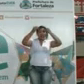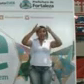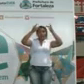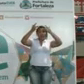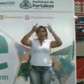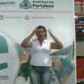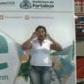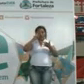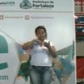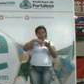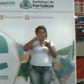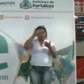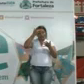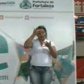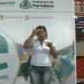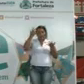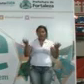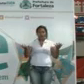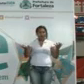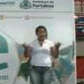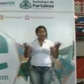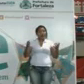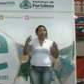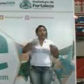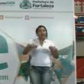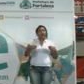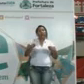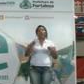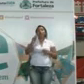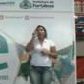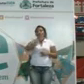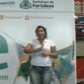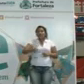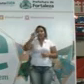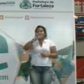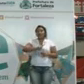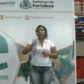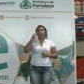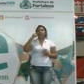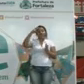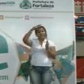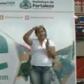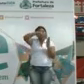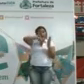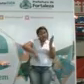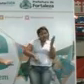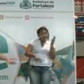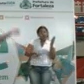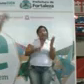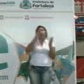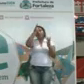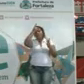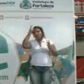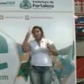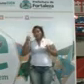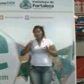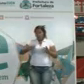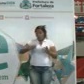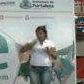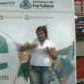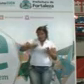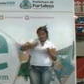rapaz. Quer aprender literatura é só se lembrar que ela vem da própria vida. Alguém que viveu algo, pega